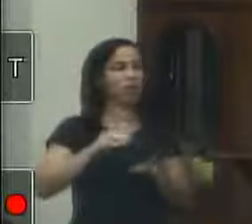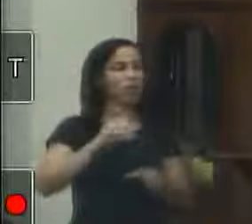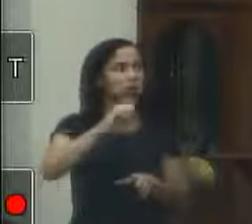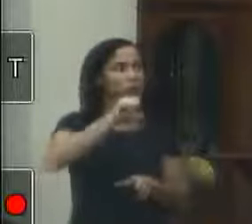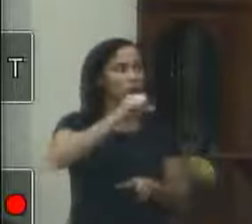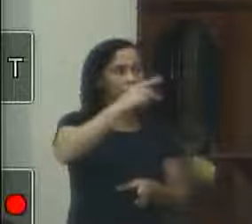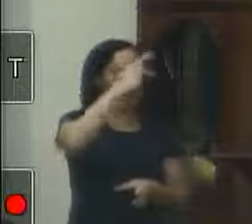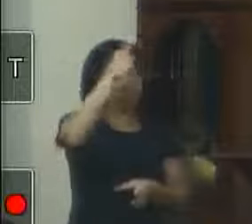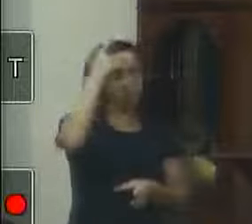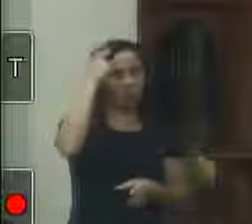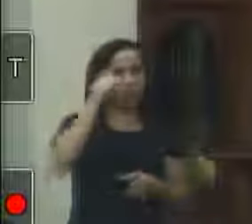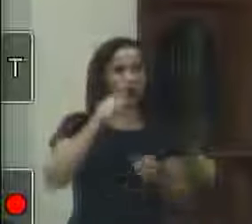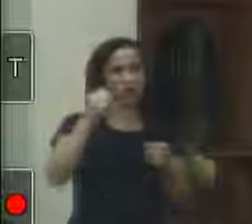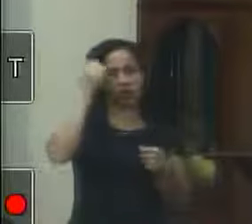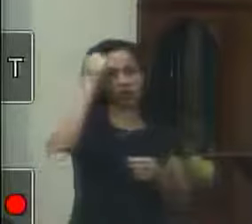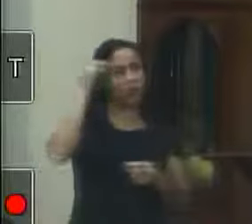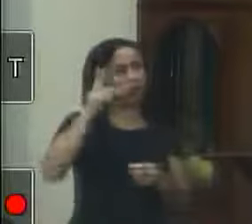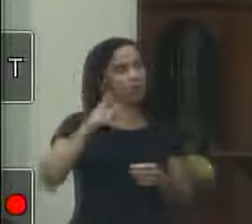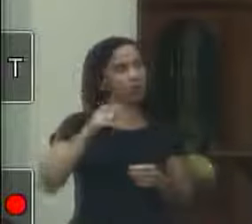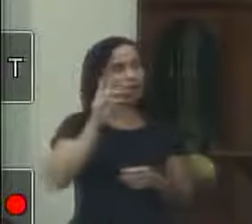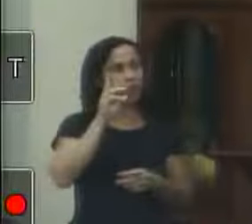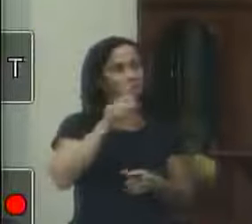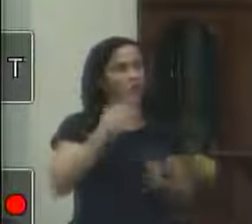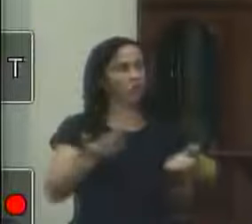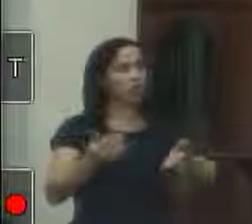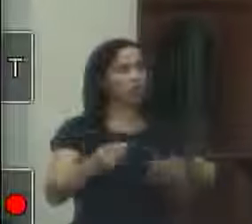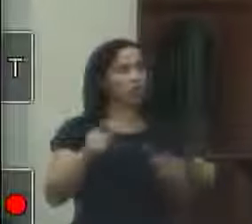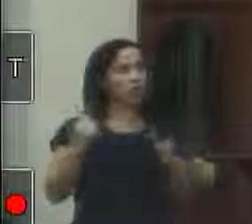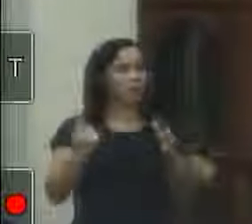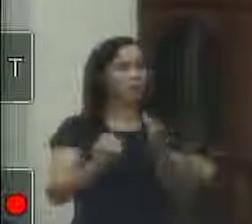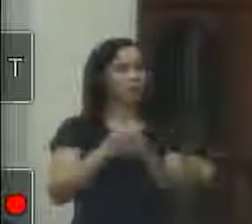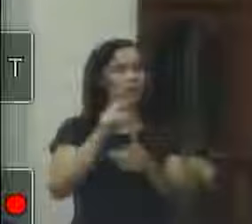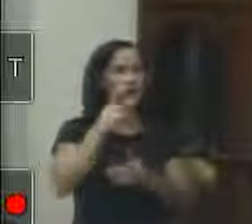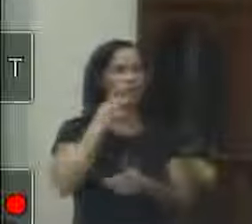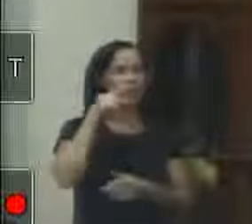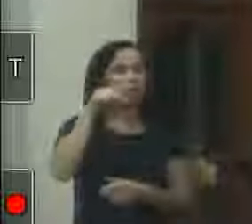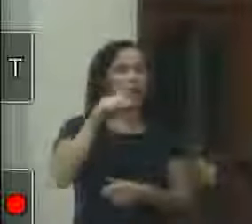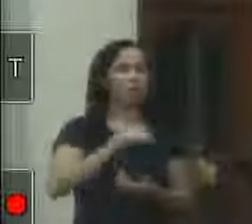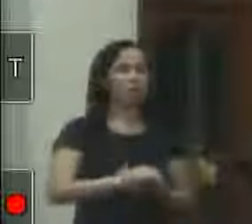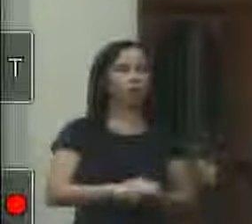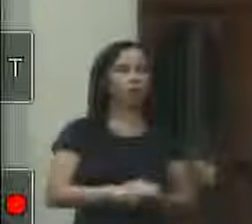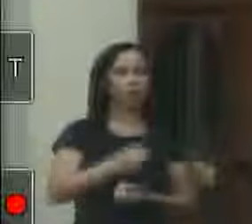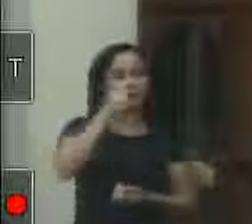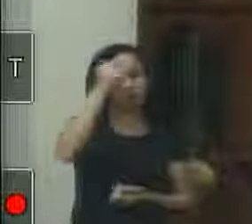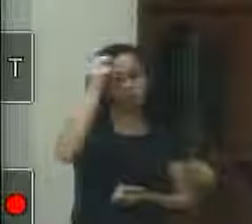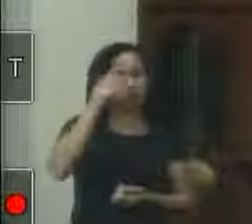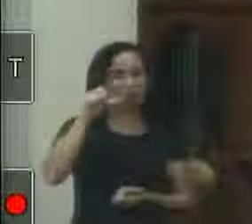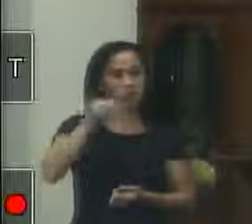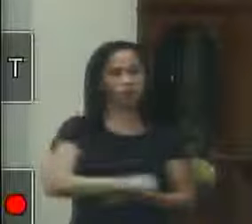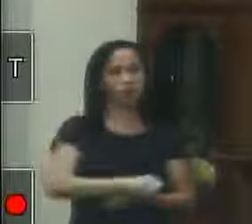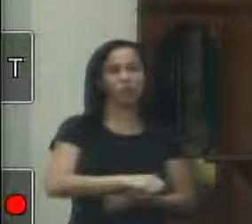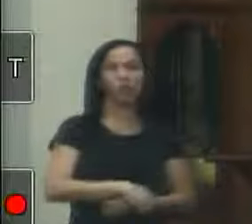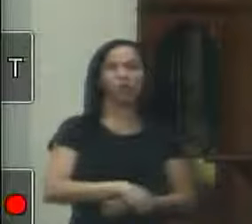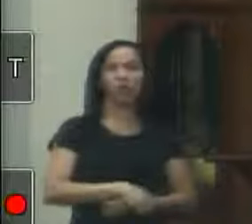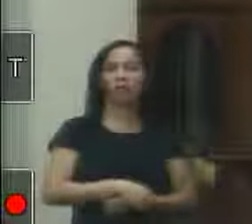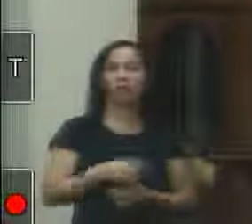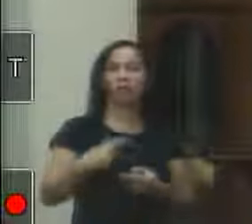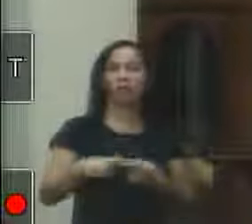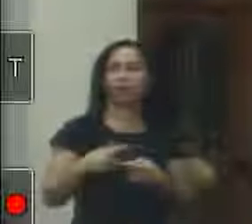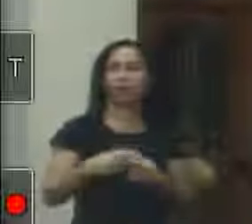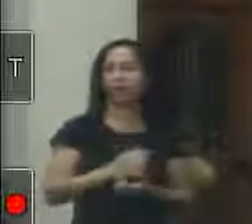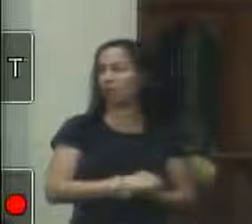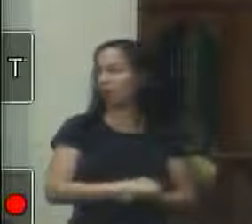espertos de conservatória, que eu posso falar na cara deles, não falo aqui, falo lá com eles, os espertos se deram mal. Porque eles deram o golpe, falando, não